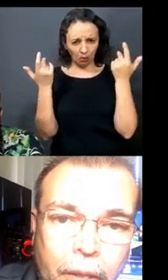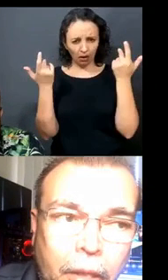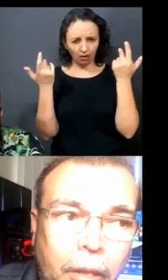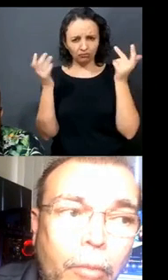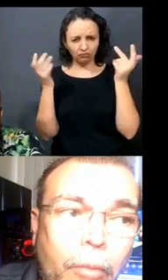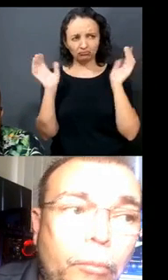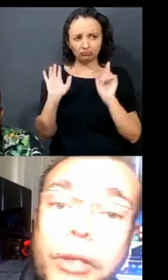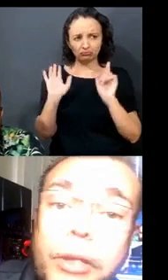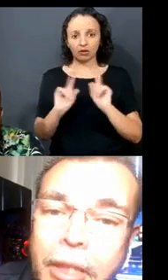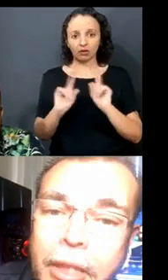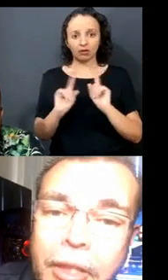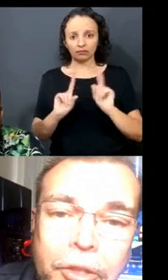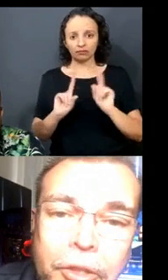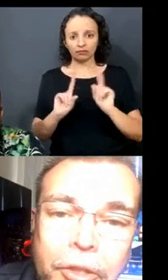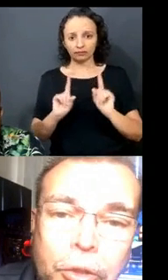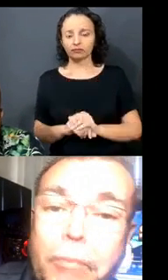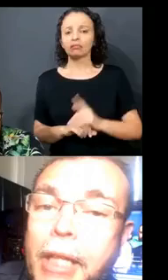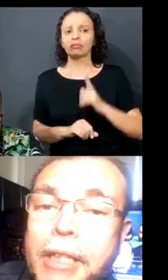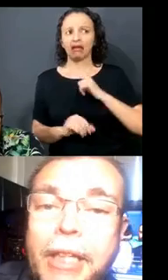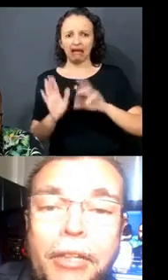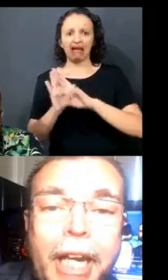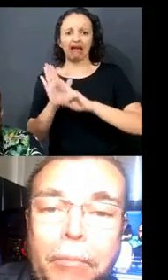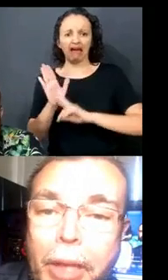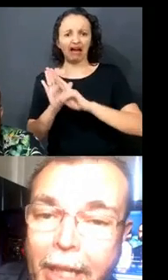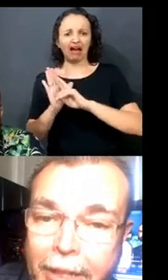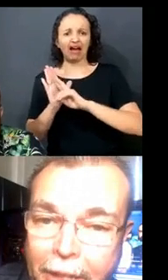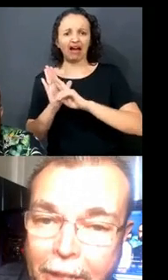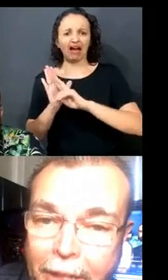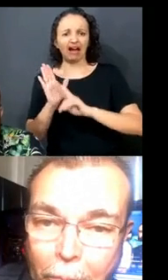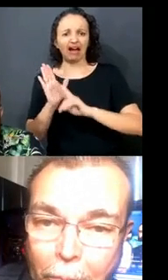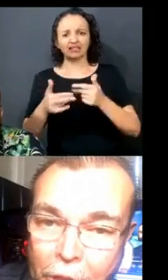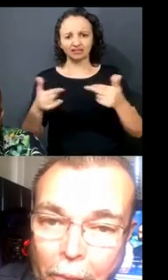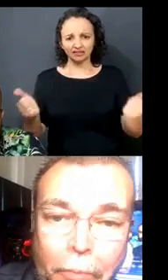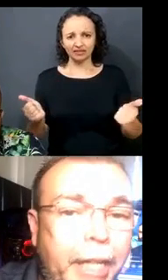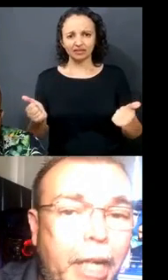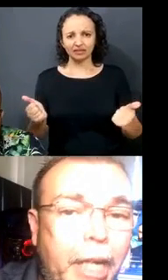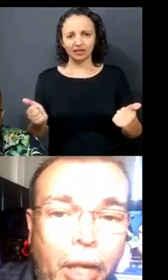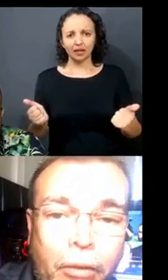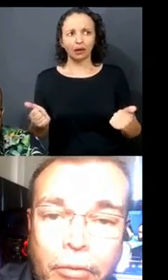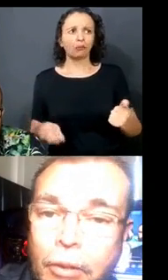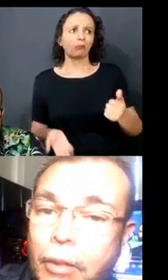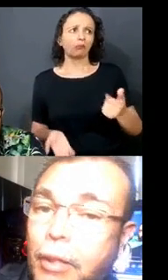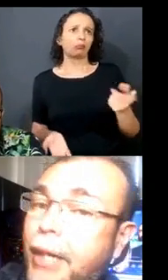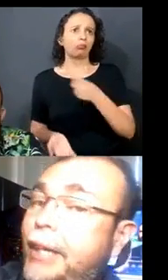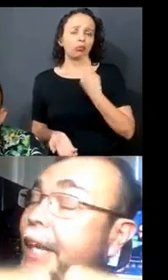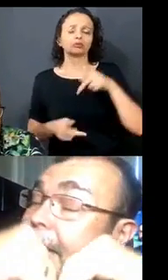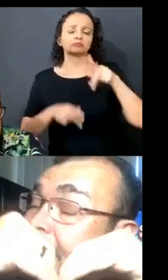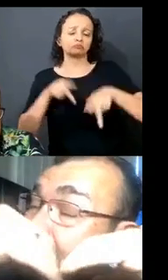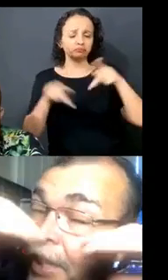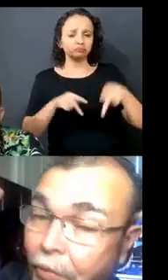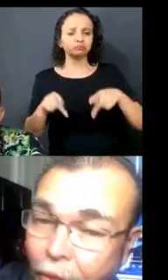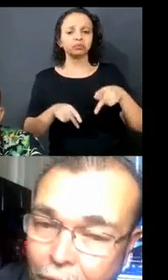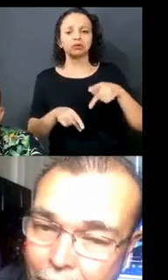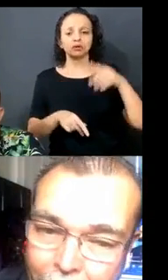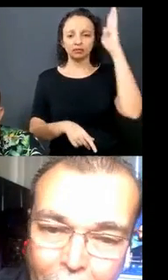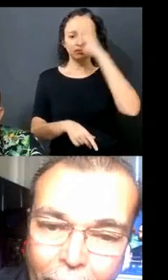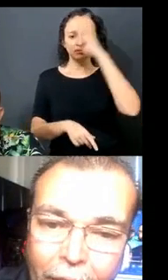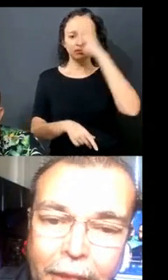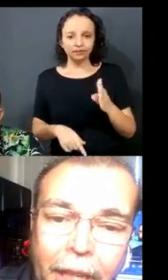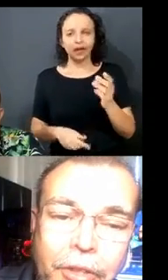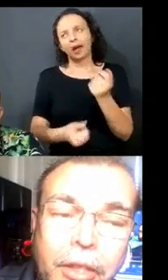restrições? Muitas restrições para brasileiro que abraça e beija e pega na mão. Não pode. É